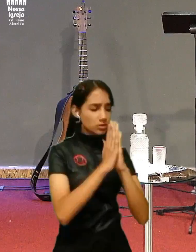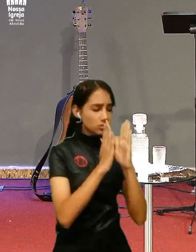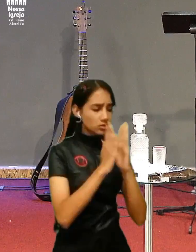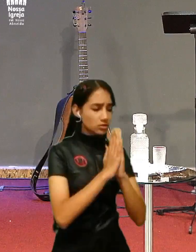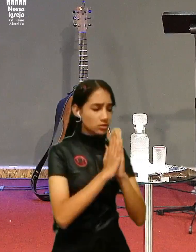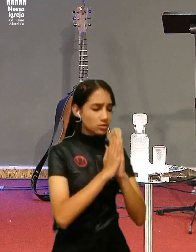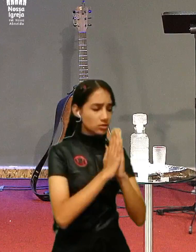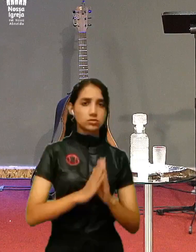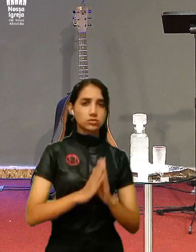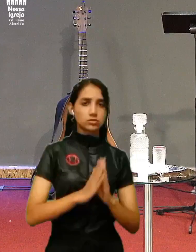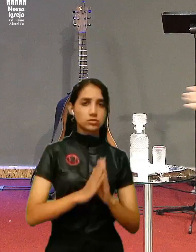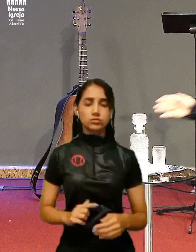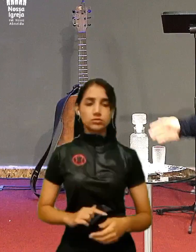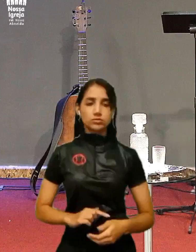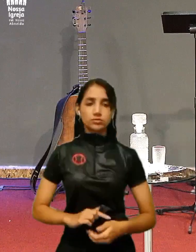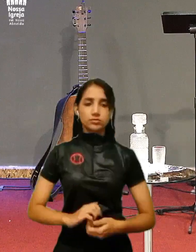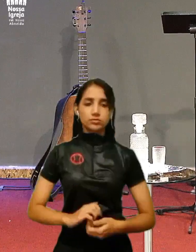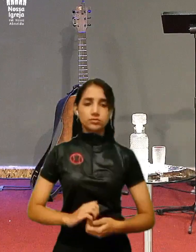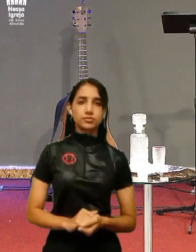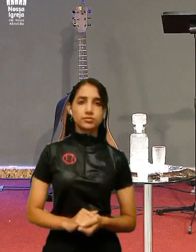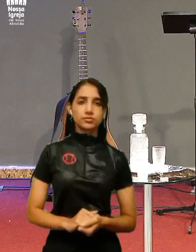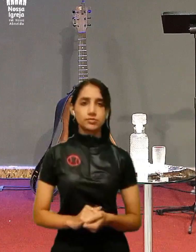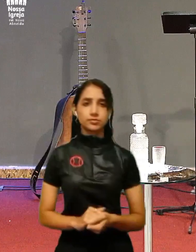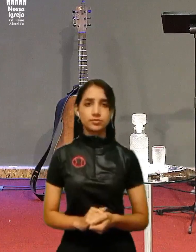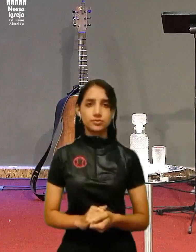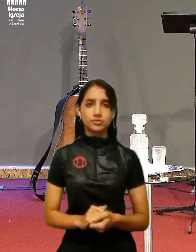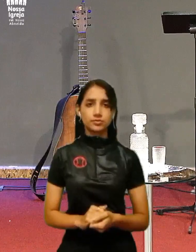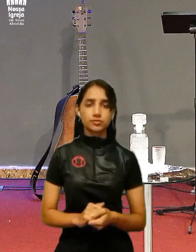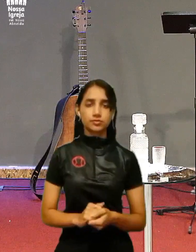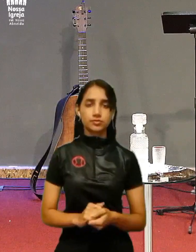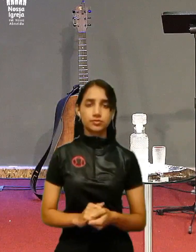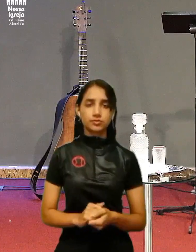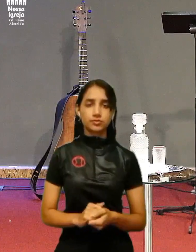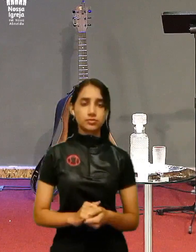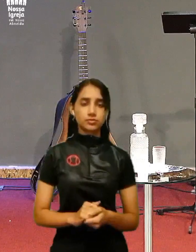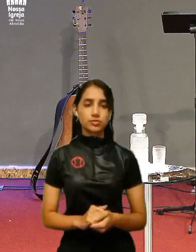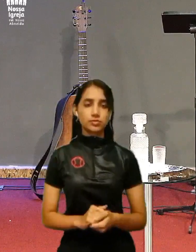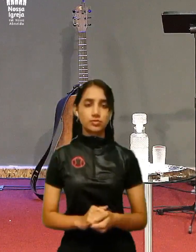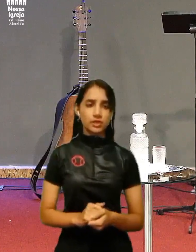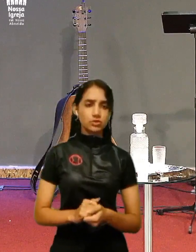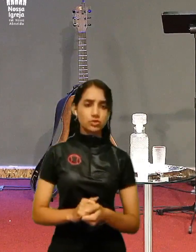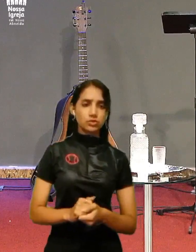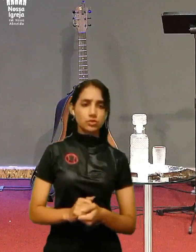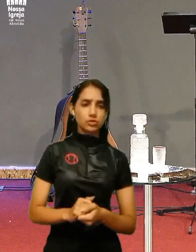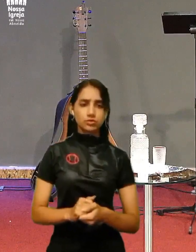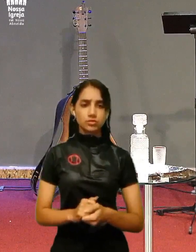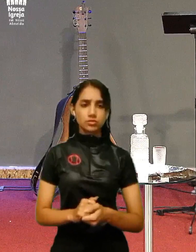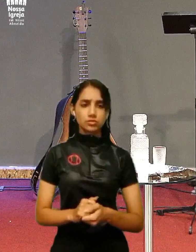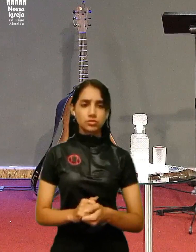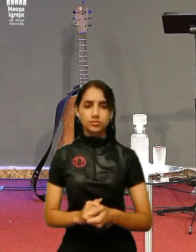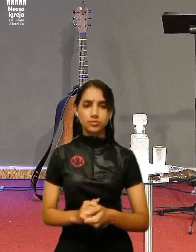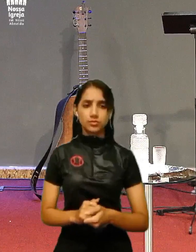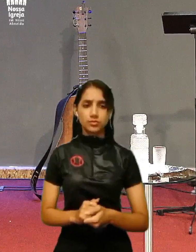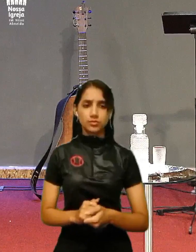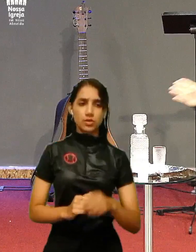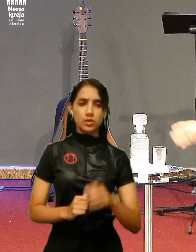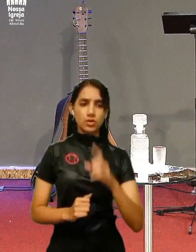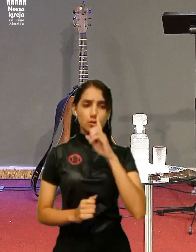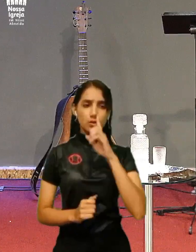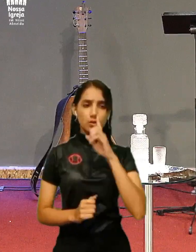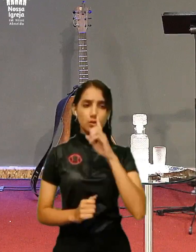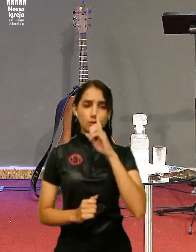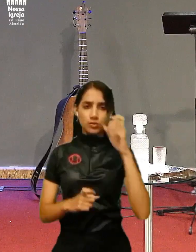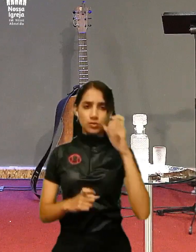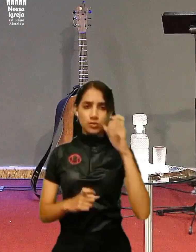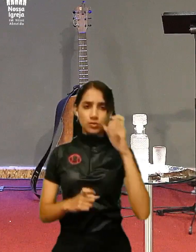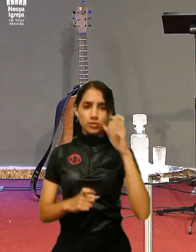Os médicos dizem que as chances são mínimas e o menino vive. Os médicos mostram pelos exames que vai ter um monte de sequela,